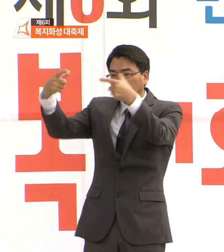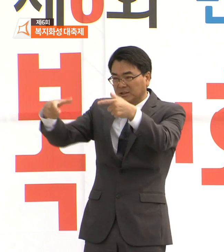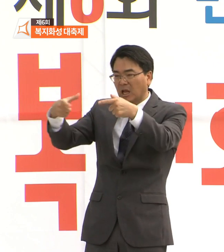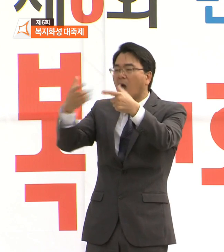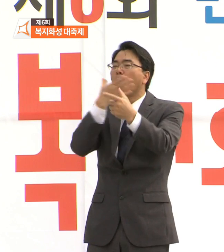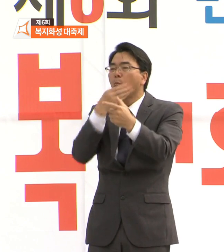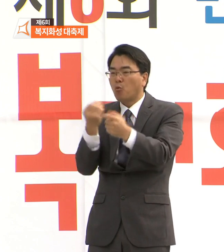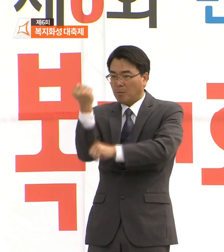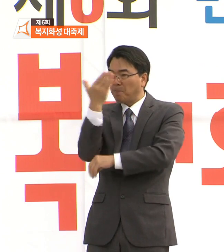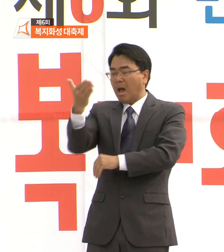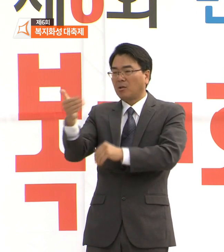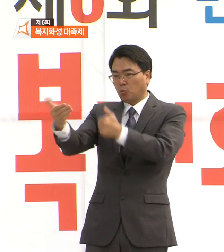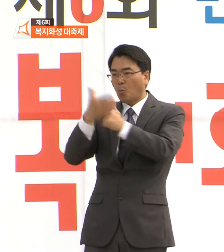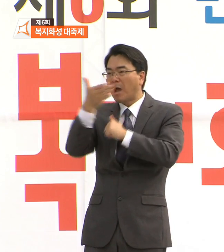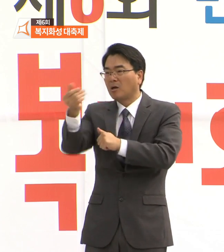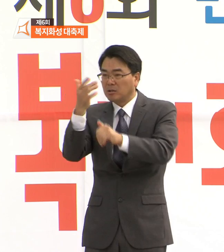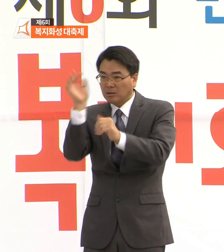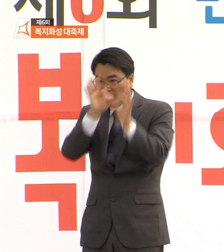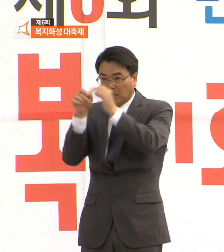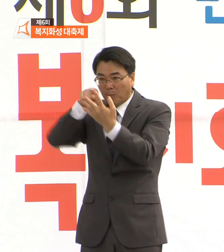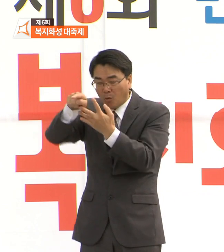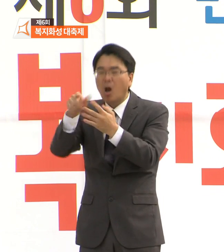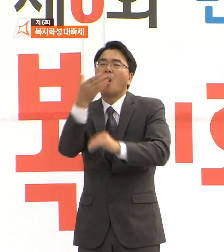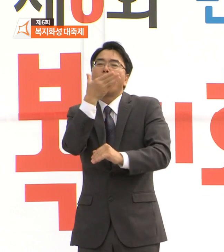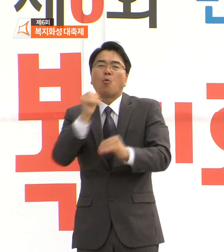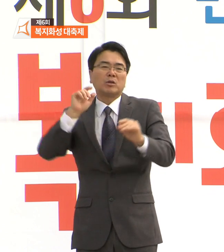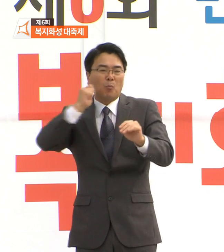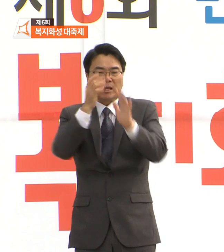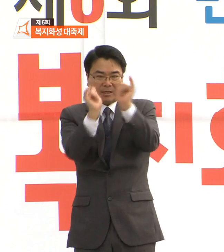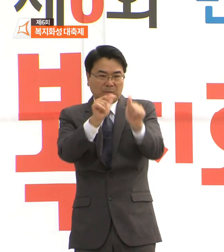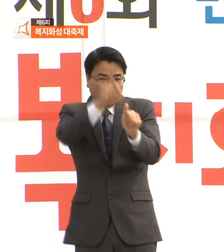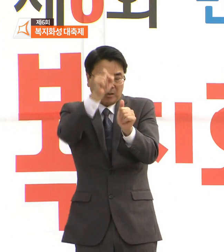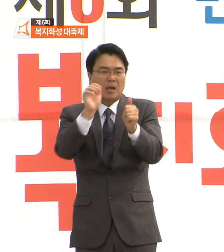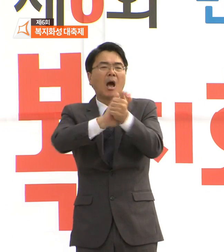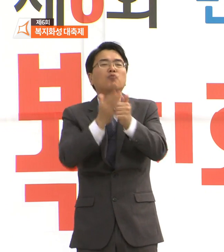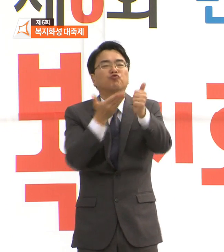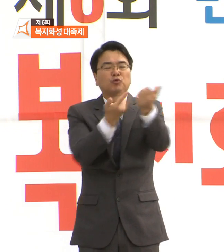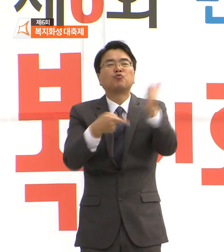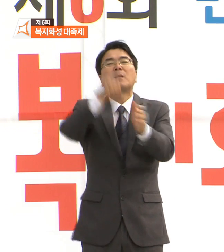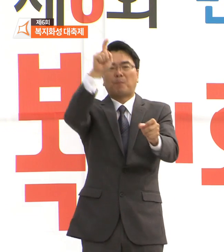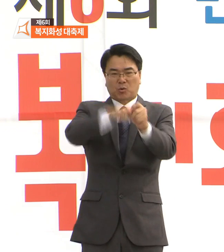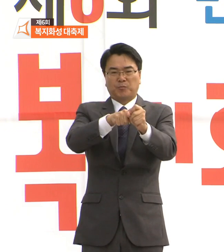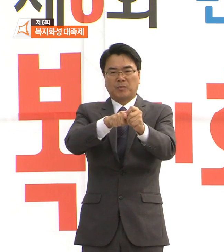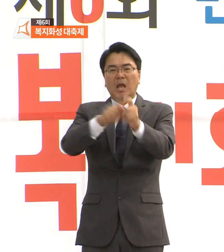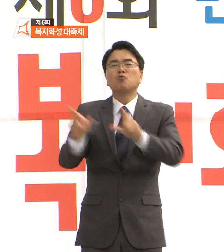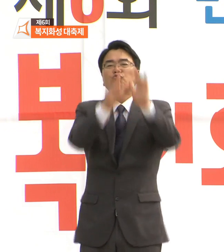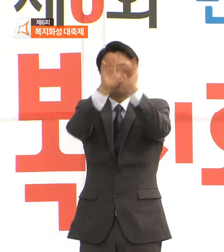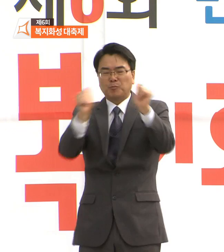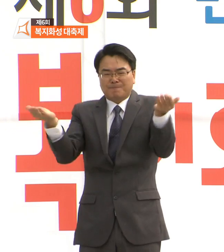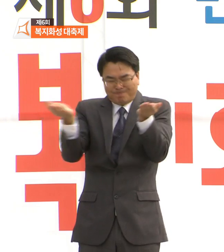자원도 발굴을 하고 또 복지 사각지대도 발굴을 해서 해소할 수 있도록 주민